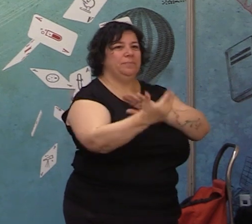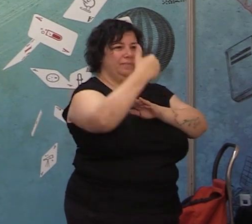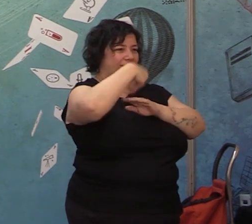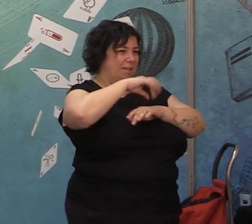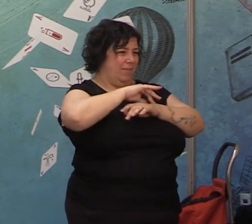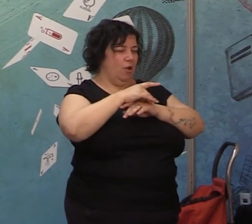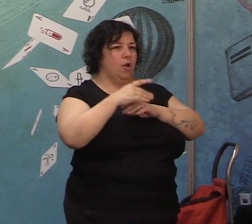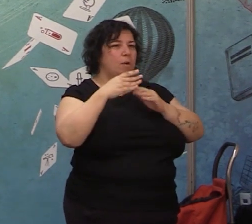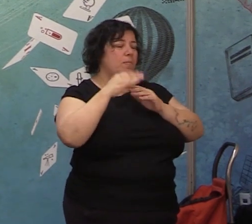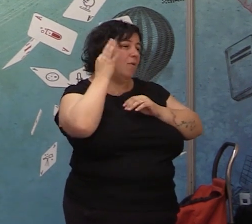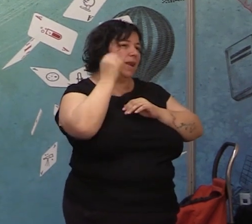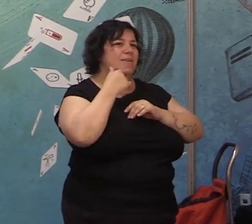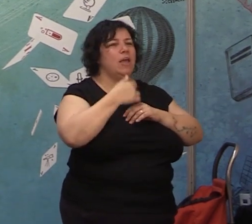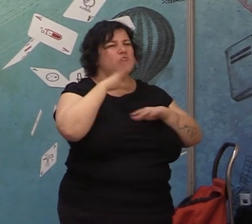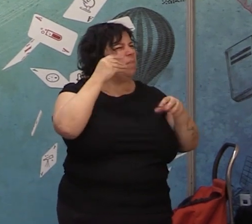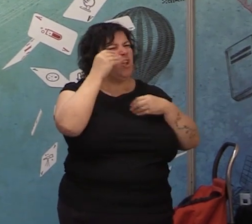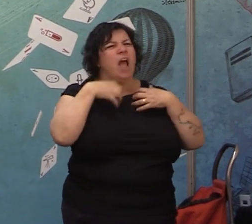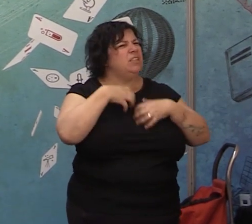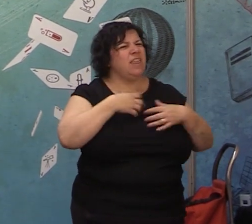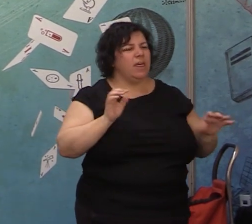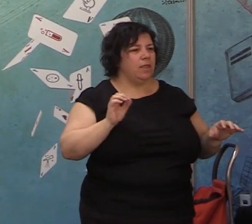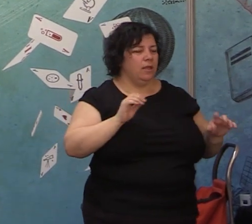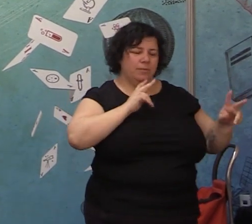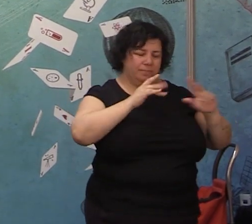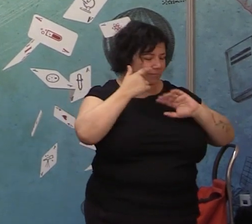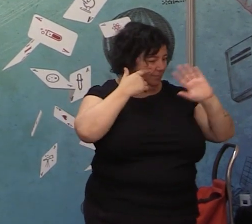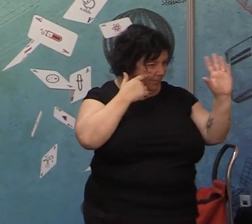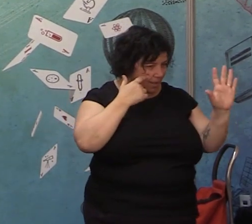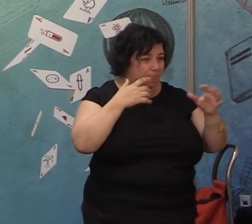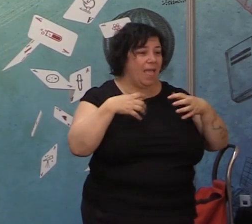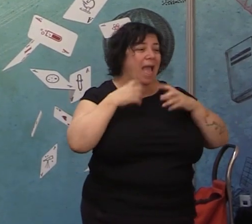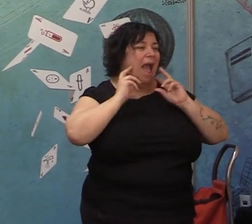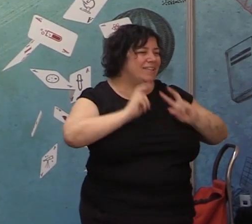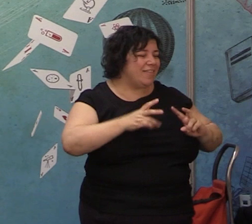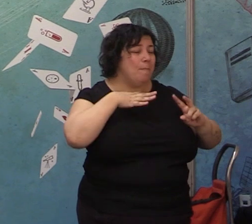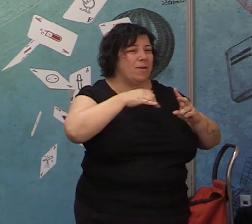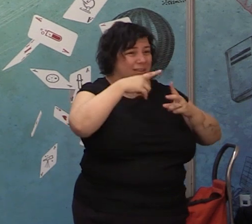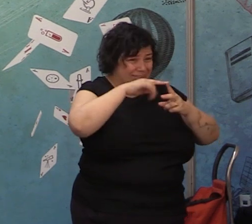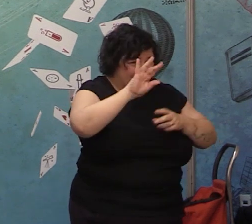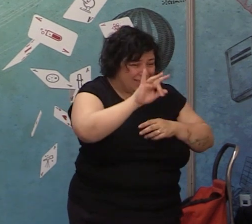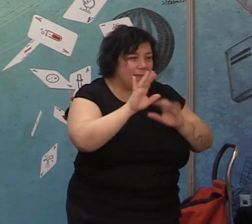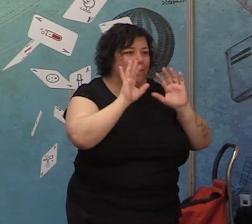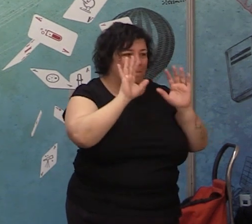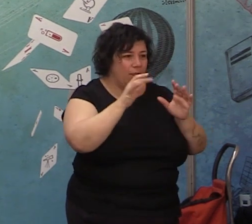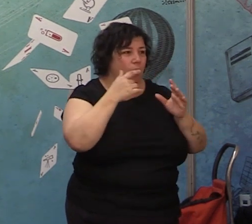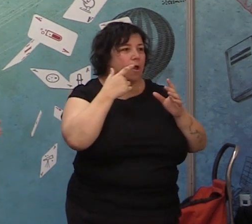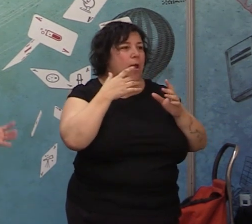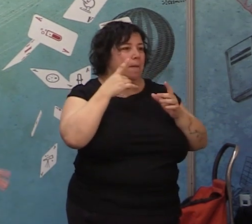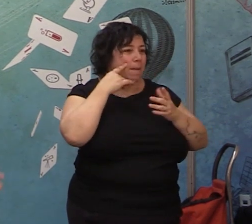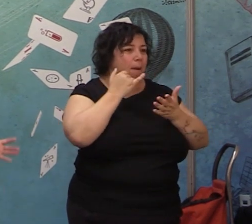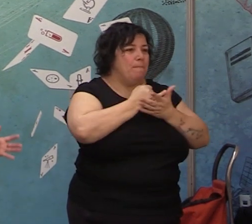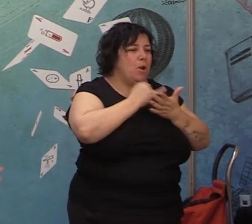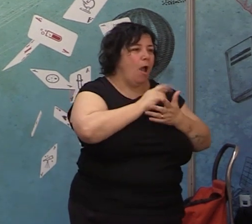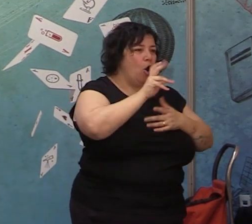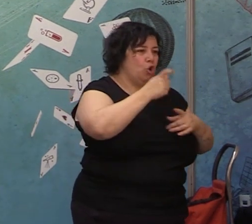consulta, ellas mismas me dicen, yo es que creo que es ansiedad. Y yo siempre digo, mira, la ansiedad puede ser esto, pero vamos a descartar que sea lo